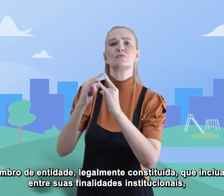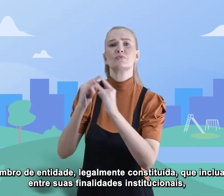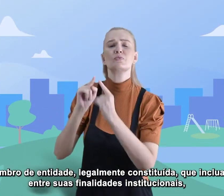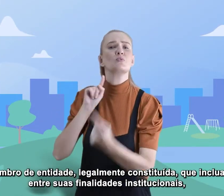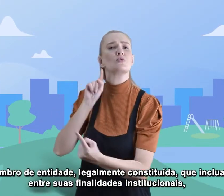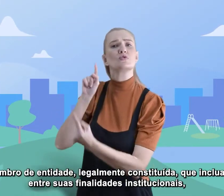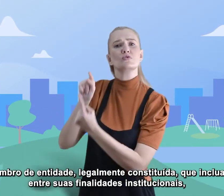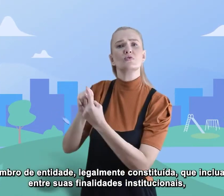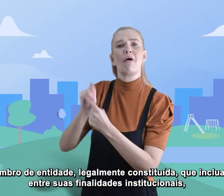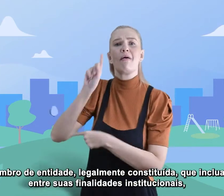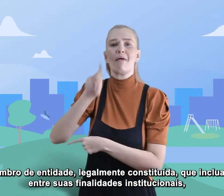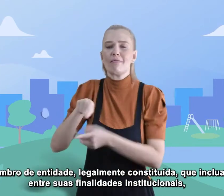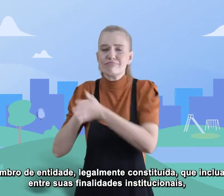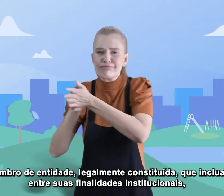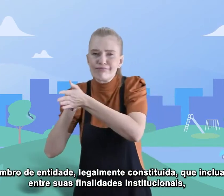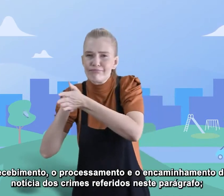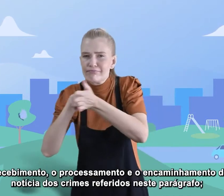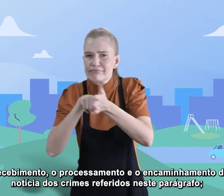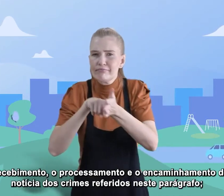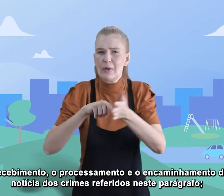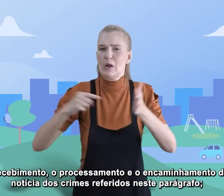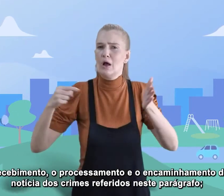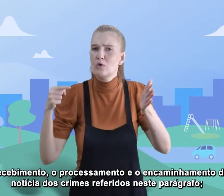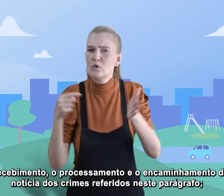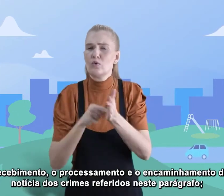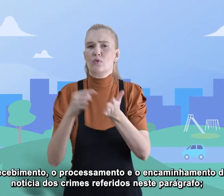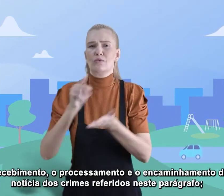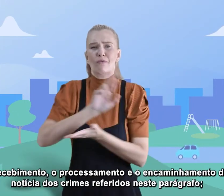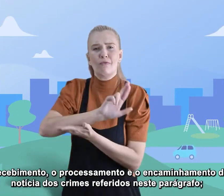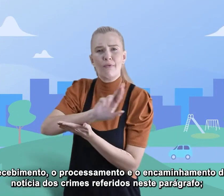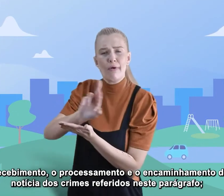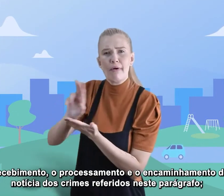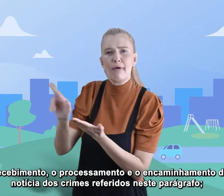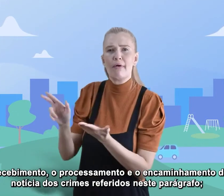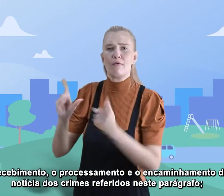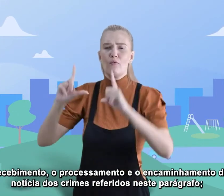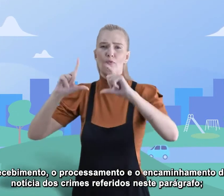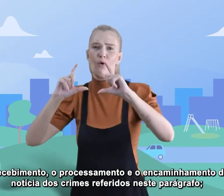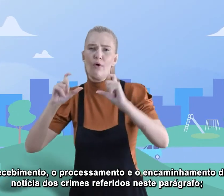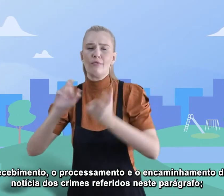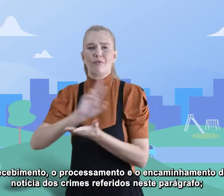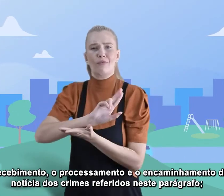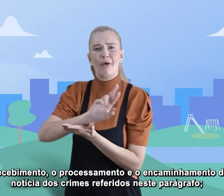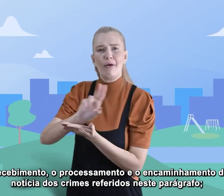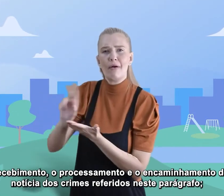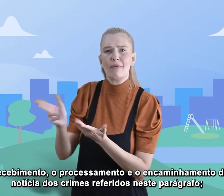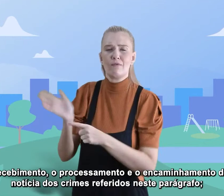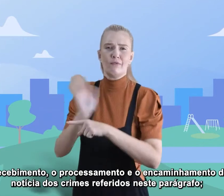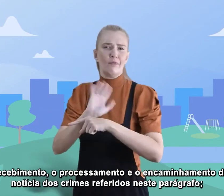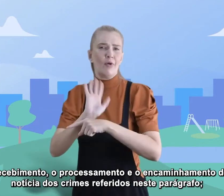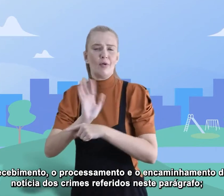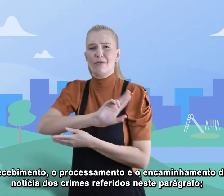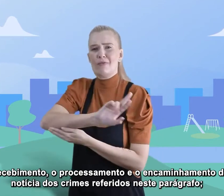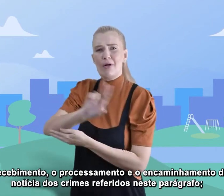suas finalidades institucionais o recebimento, o processamento e o encaminhamento de notícia dos crimes referidos